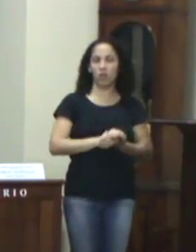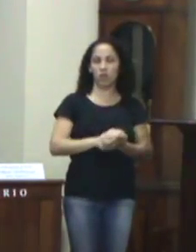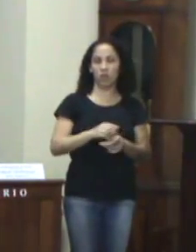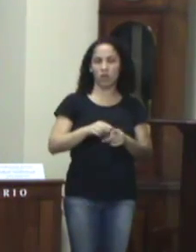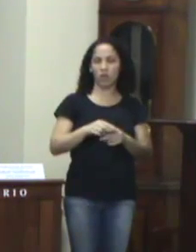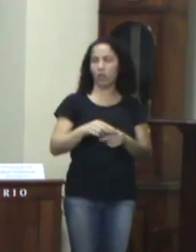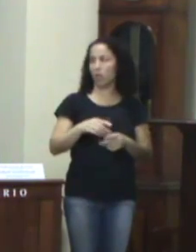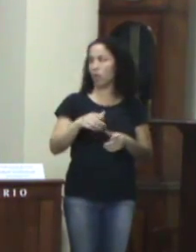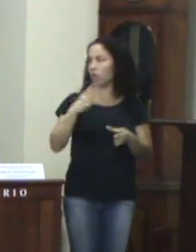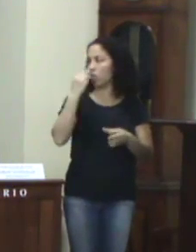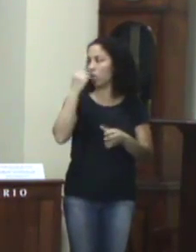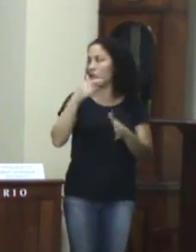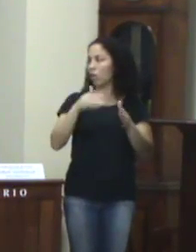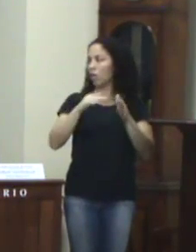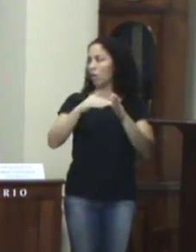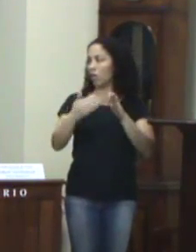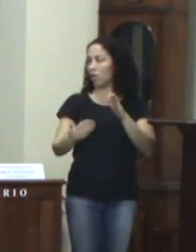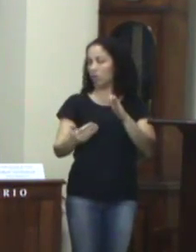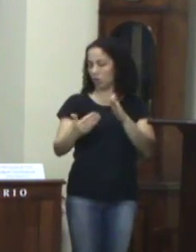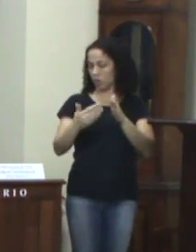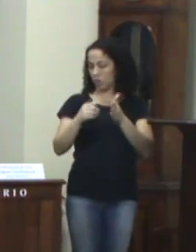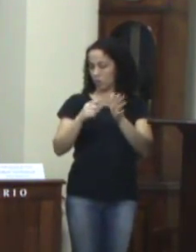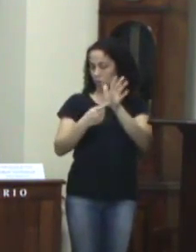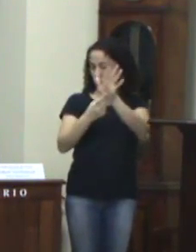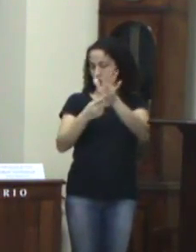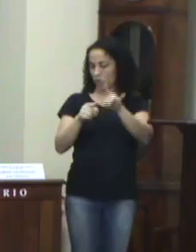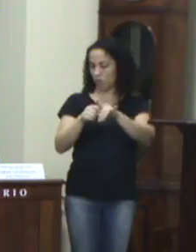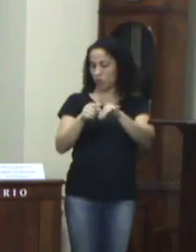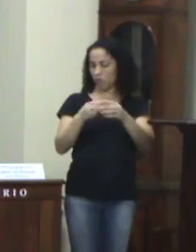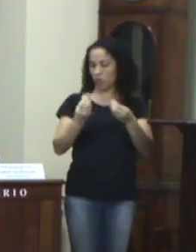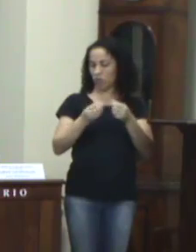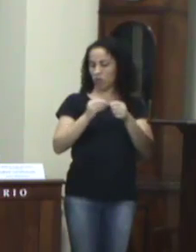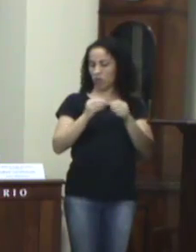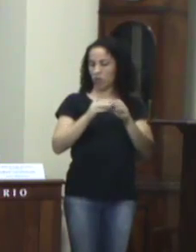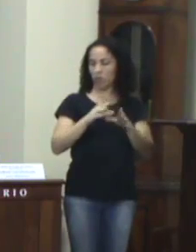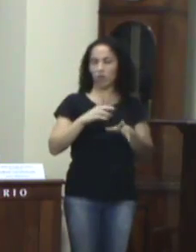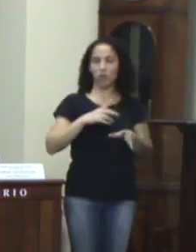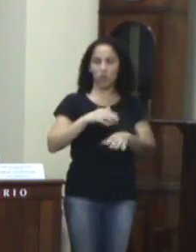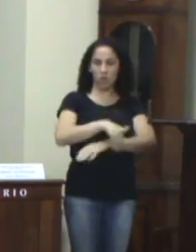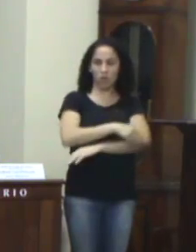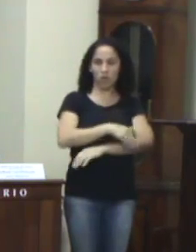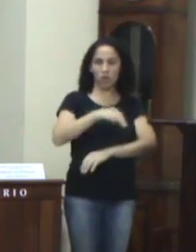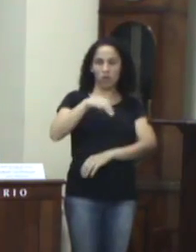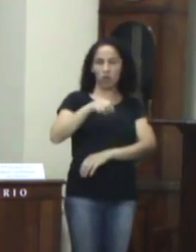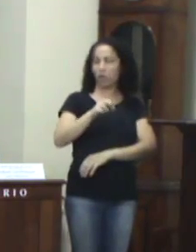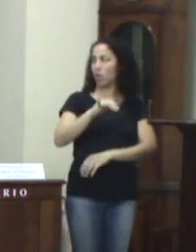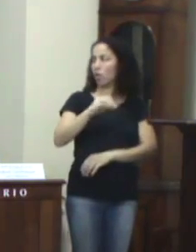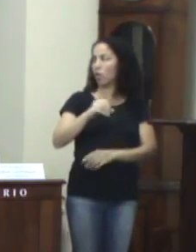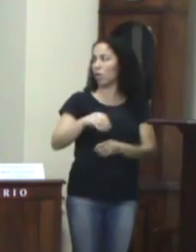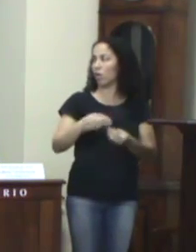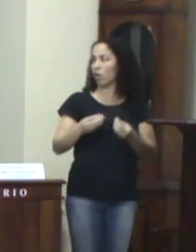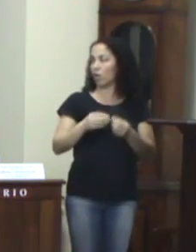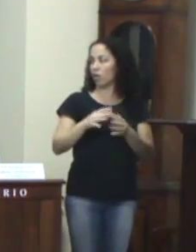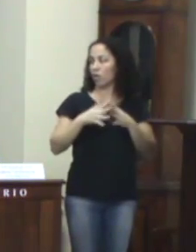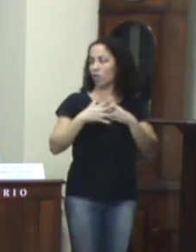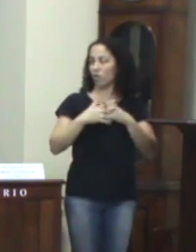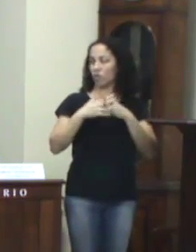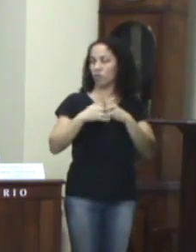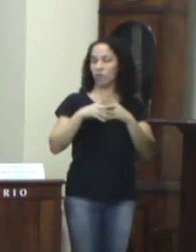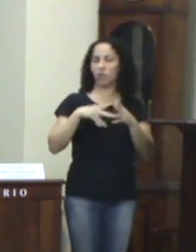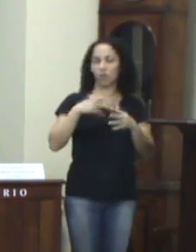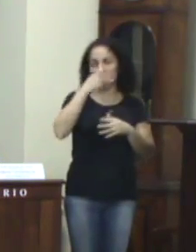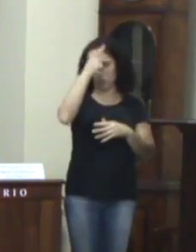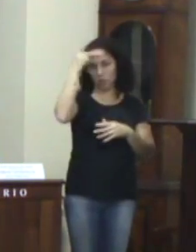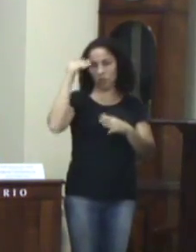As fotos da baixa por si só traduzem a situação calamitosa na rua Mais Ideia de Almeida e o transtorno que está causando